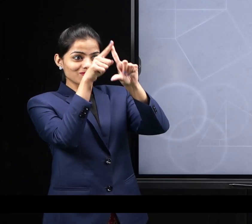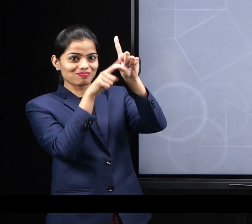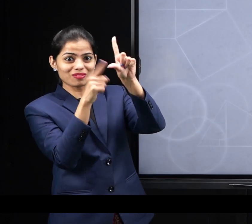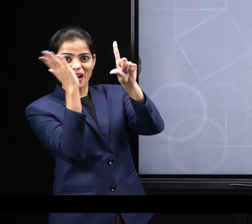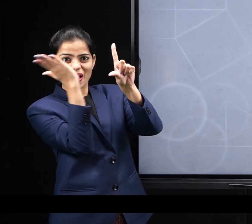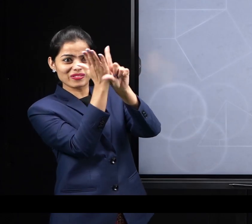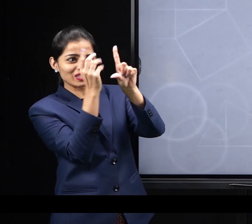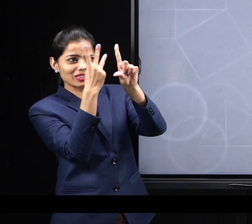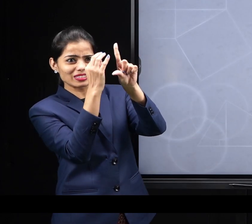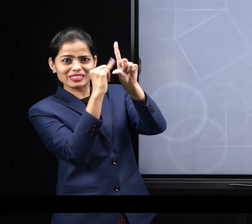पूरक